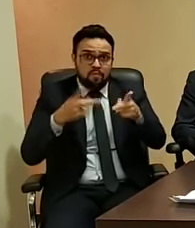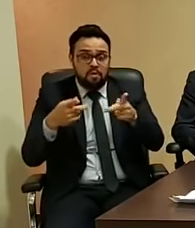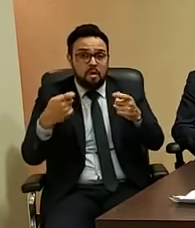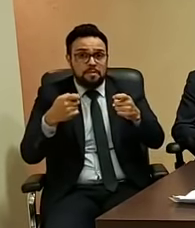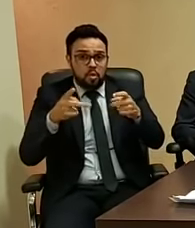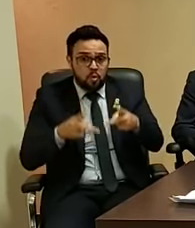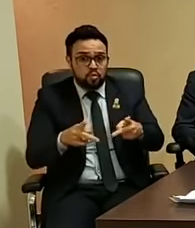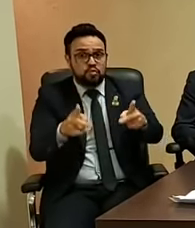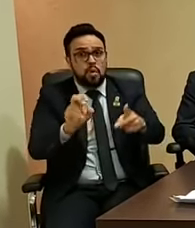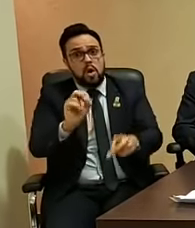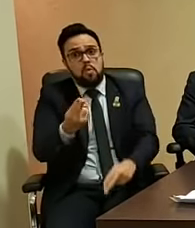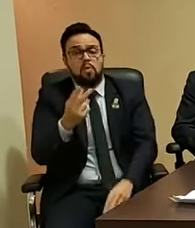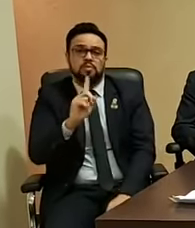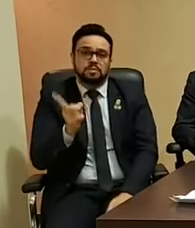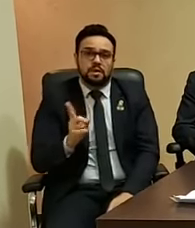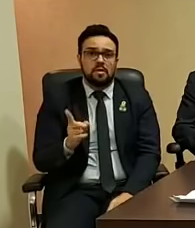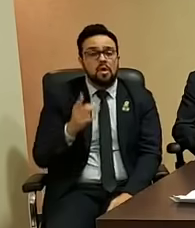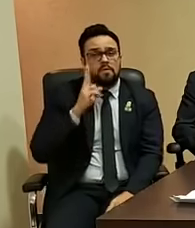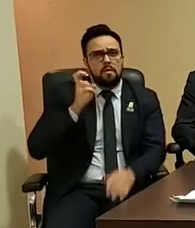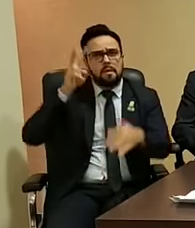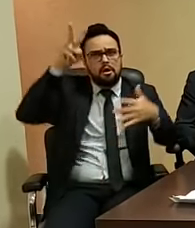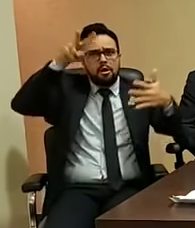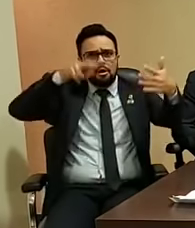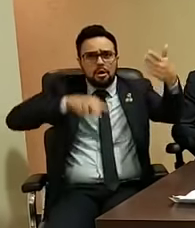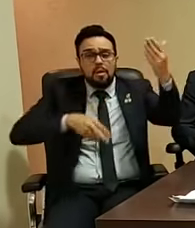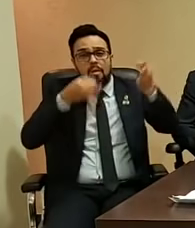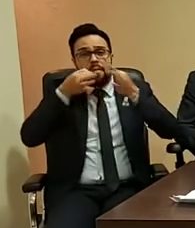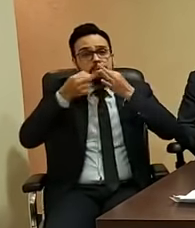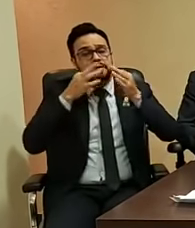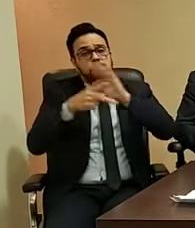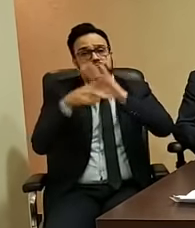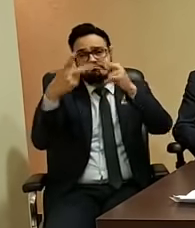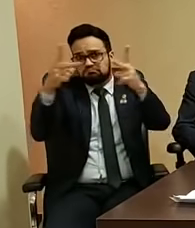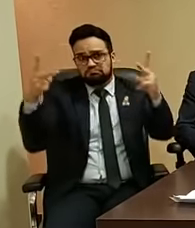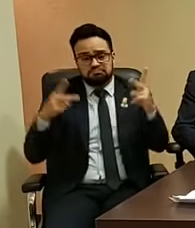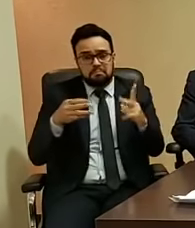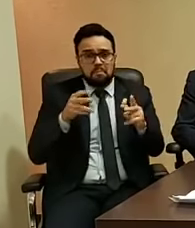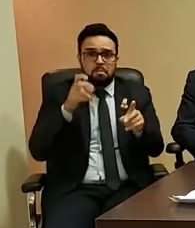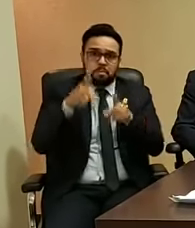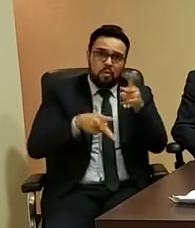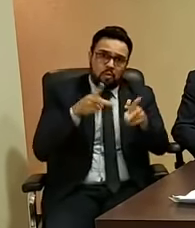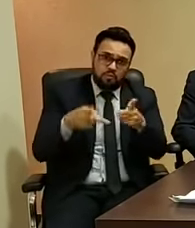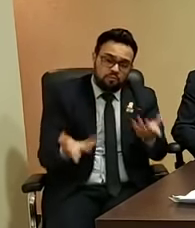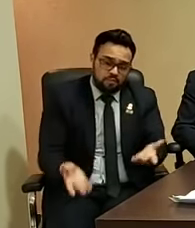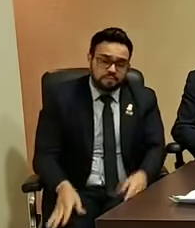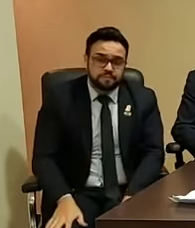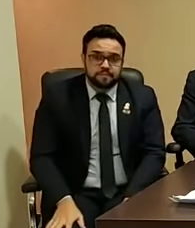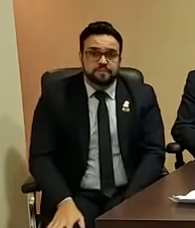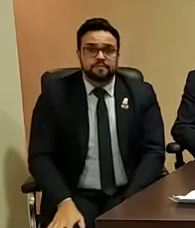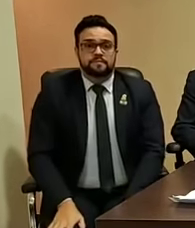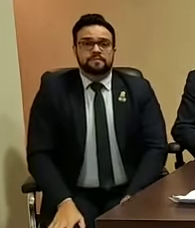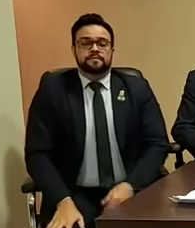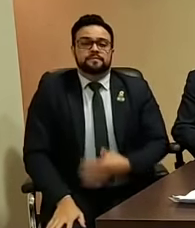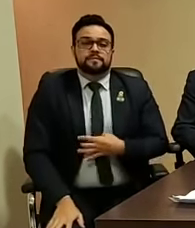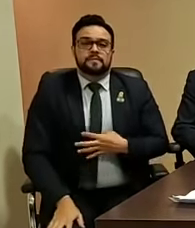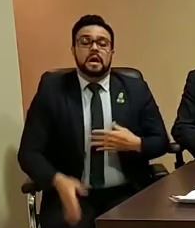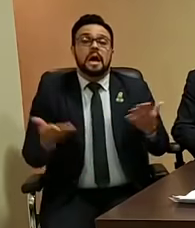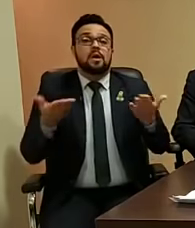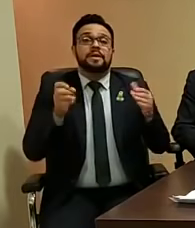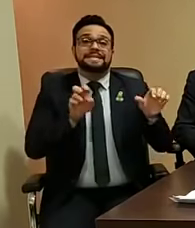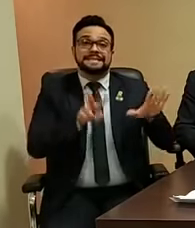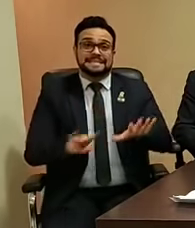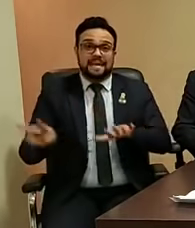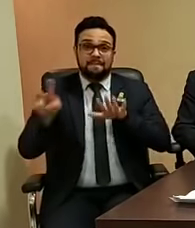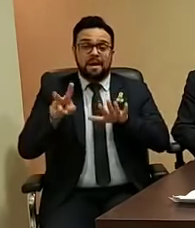sancionar, eu posso aí levar em consideração o que vocês estão colocando aí. Agora, na semana, a